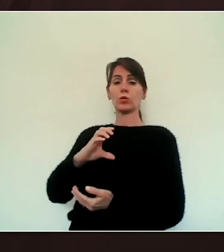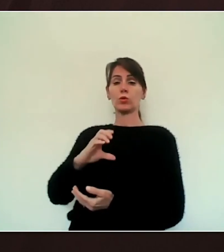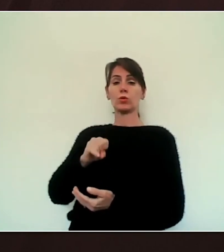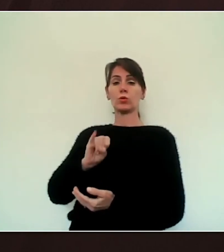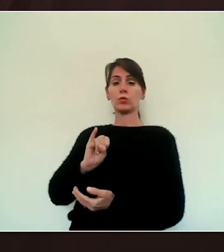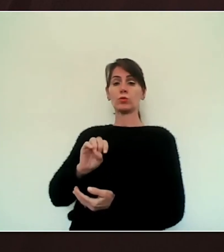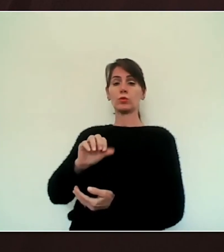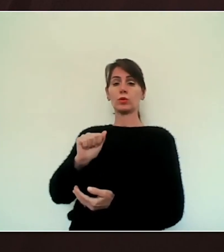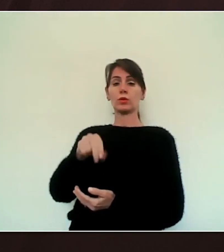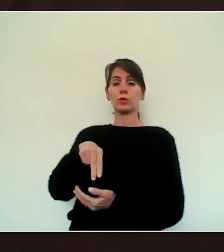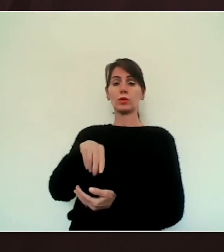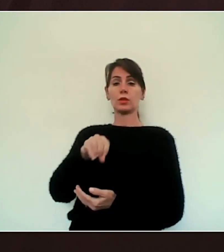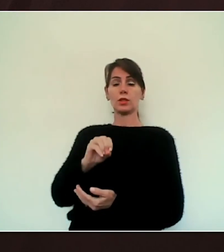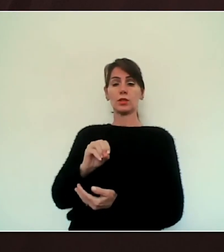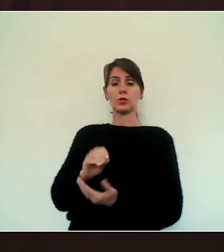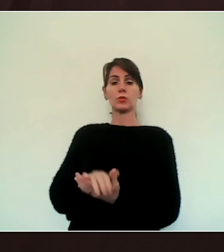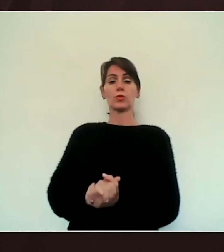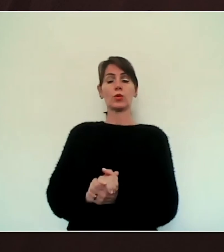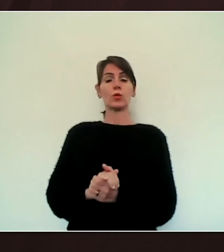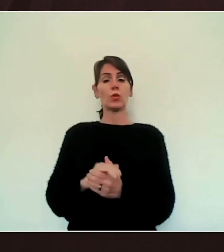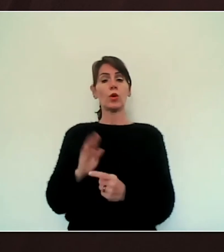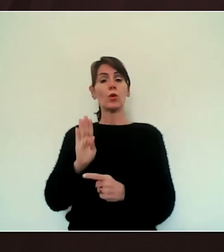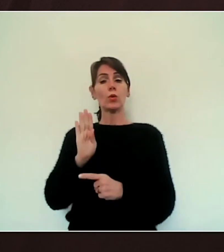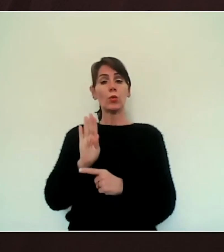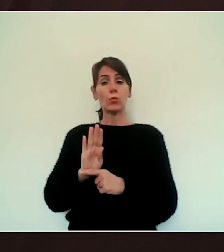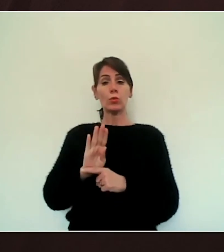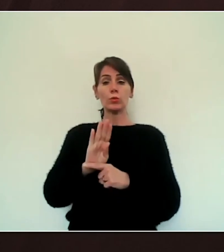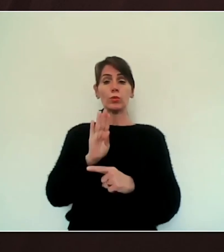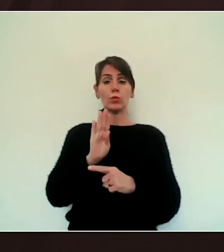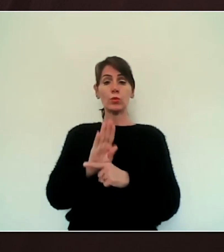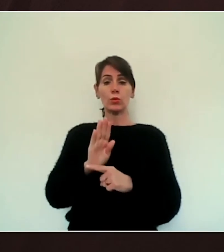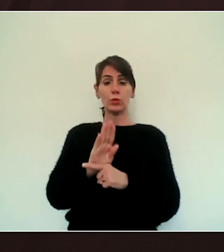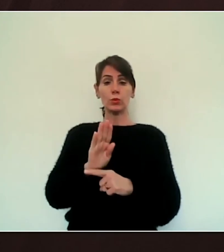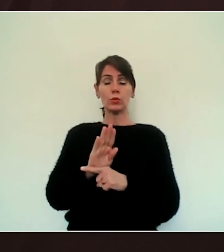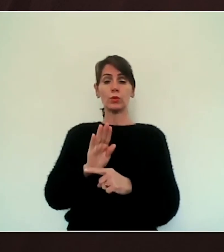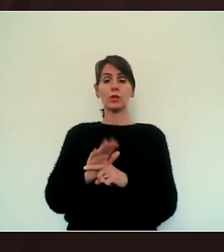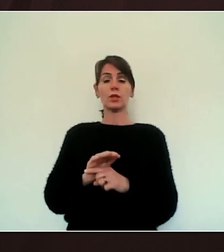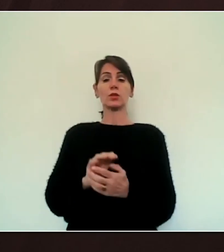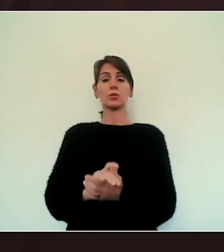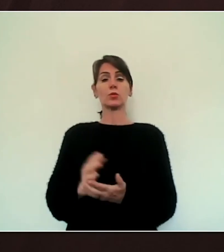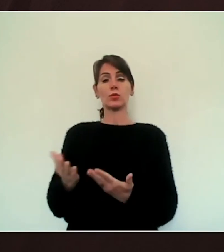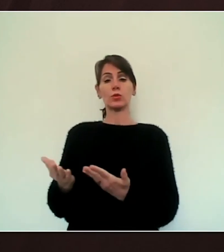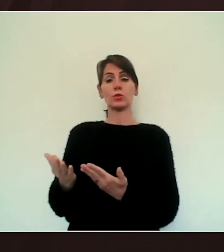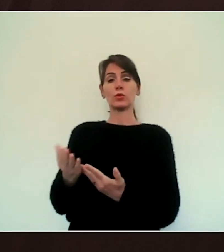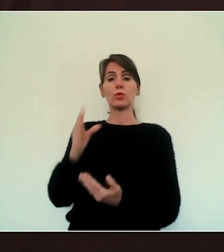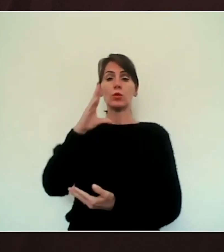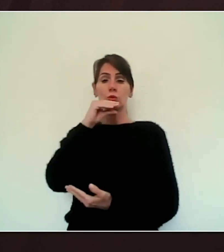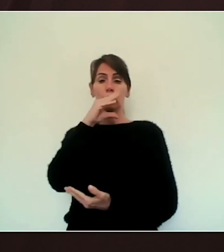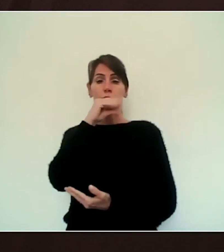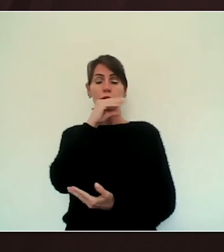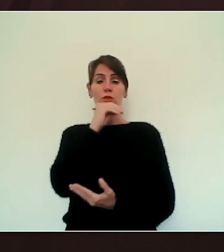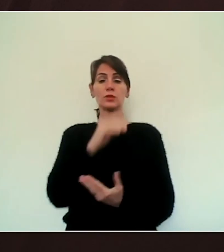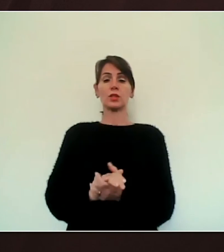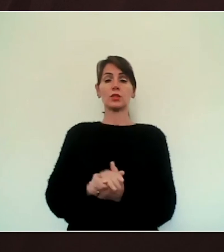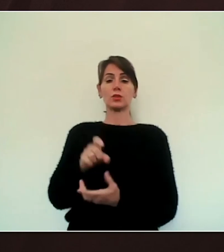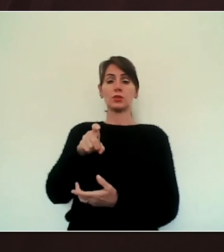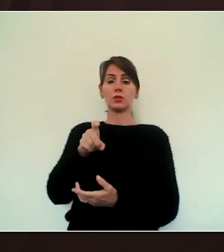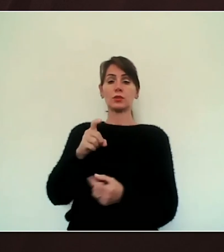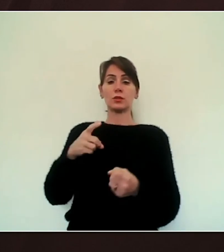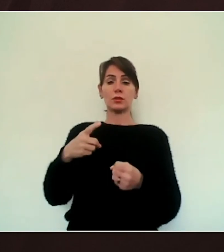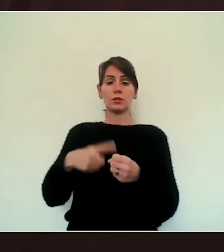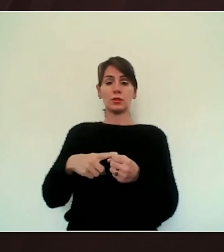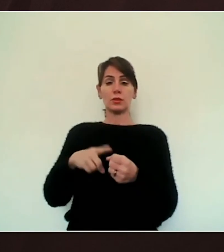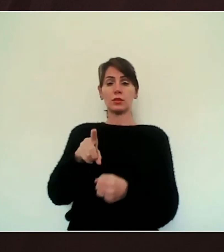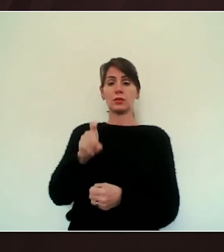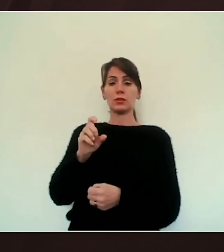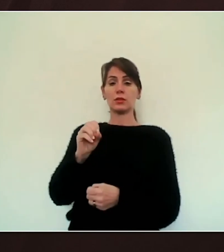dos adolescentes espetacular. Espero que os responsáveis pelo serviço de adolescente possam ter uns 10 minutos de conversa